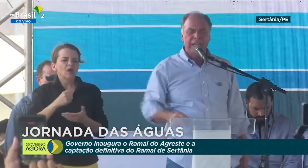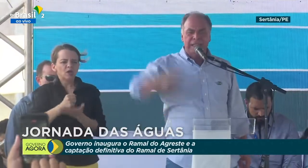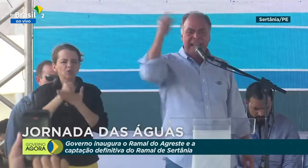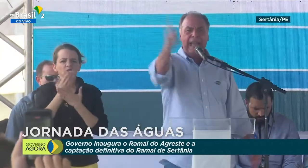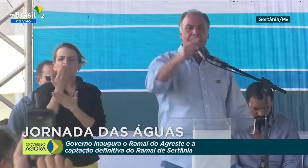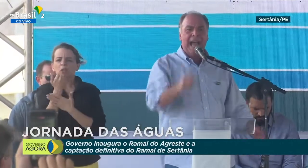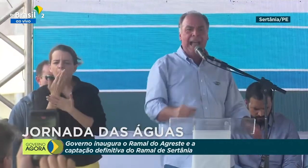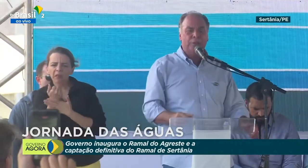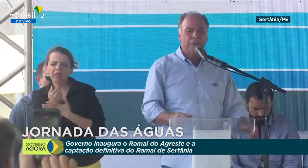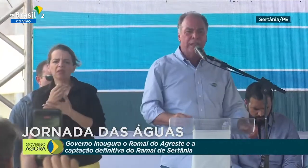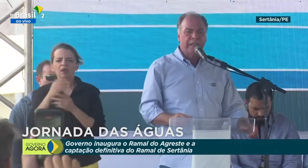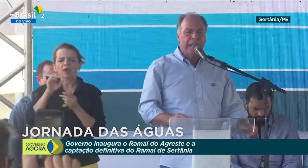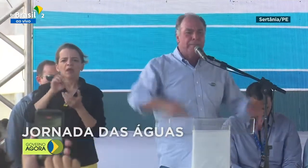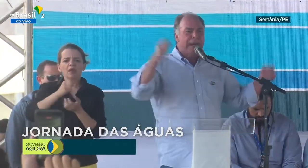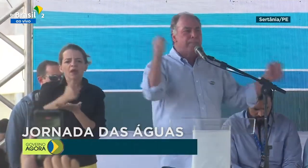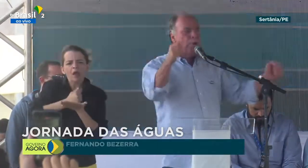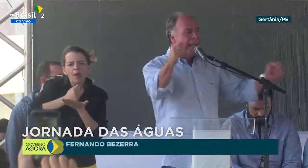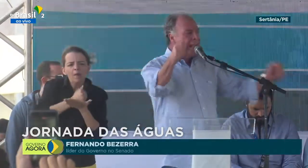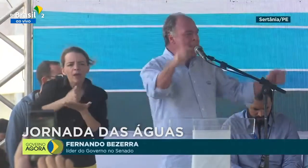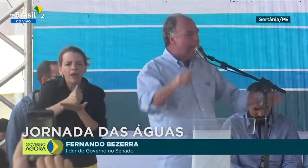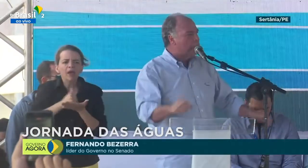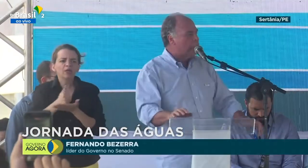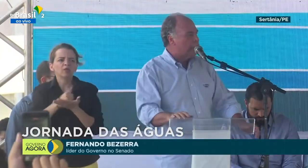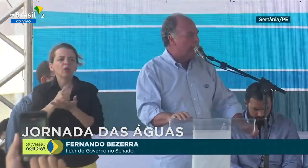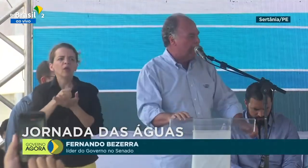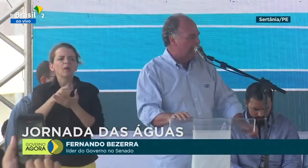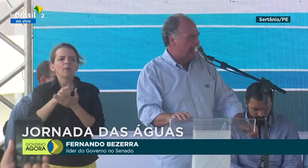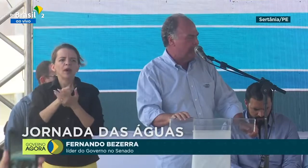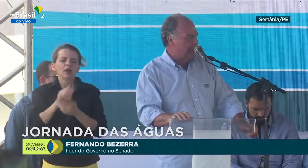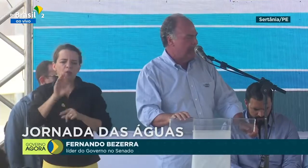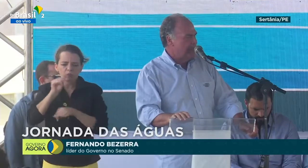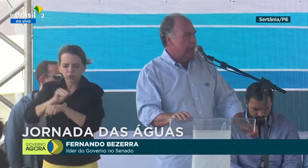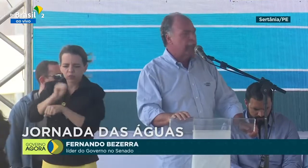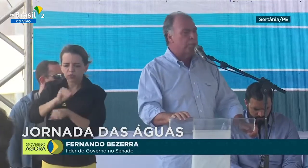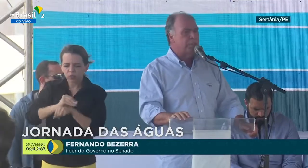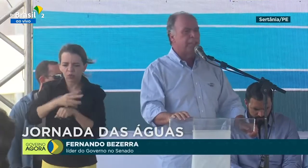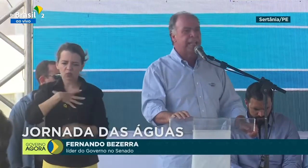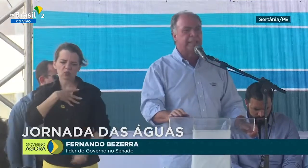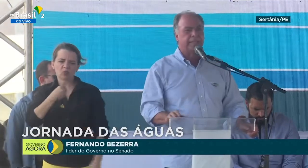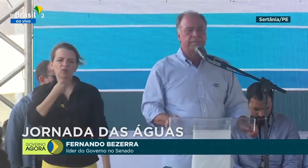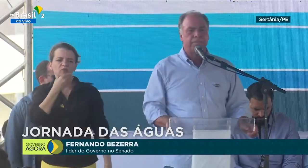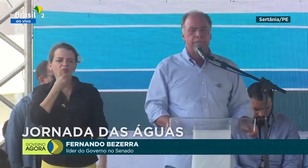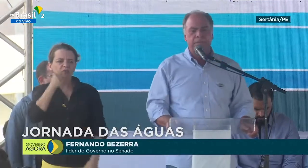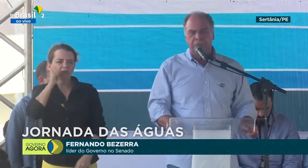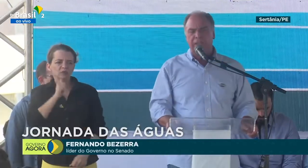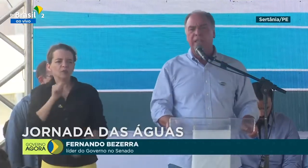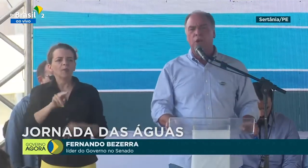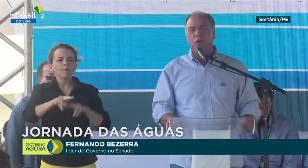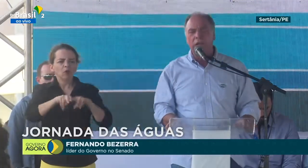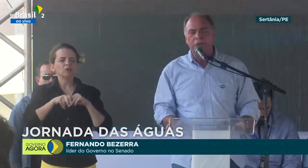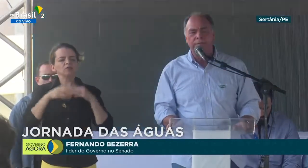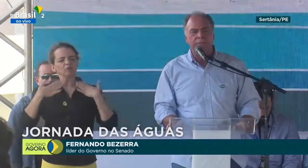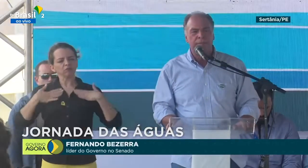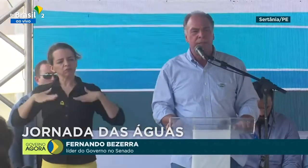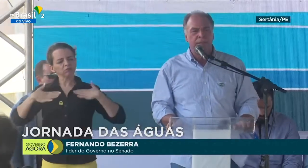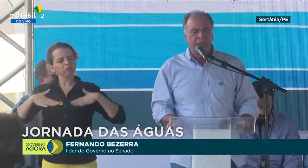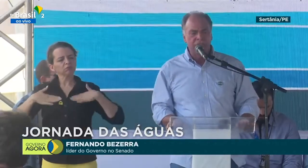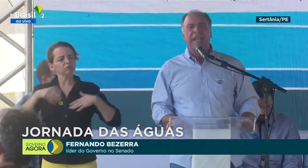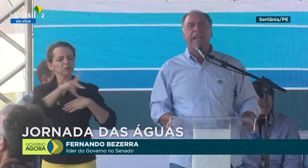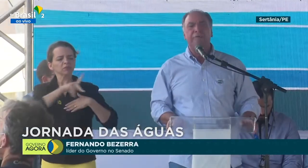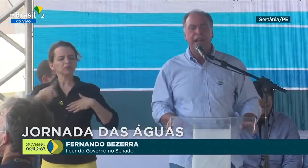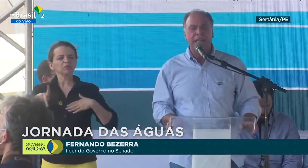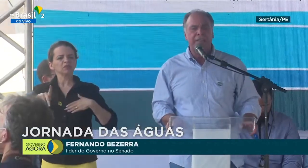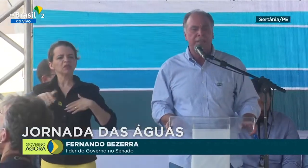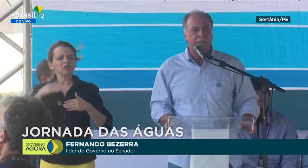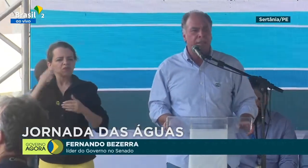alimento, de remédio e para poder criar os seus filhos. Por isso, presidente, fique tranquilo,